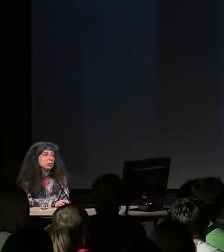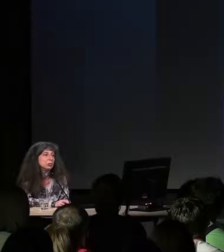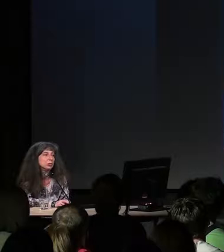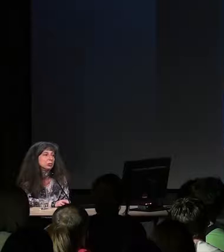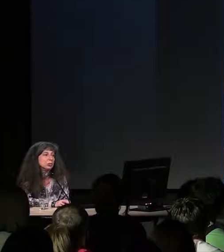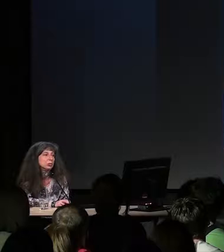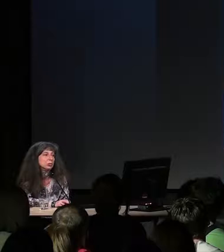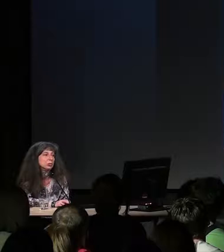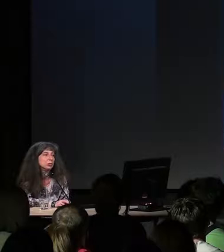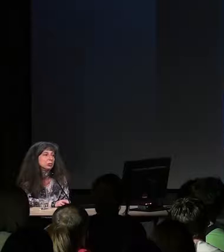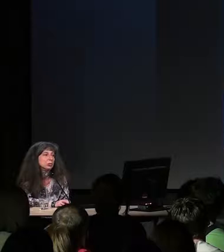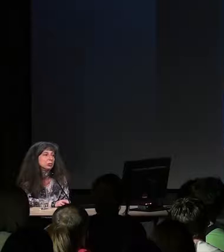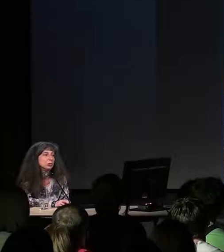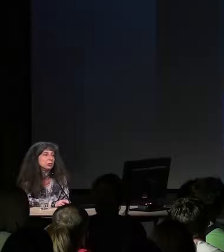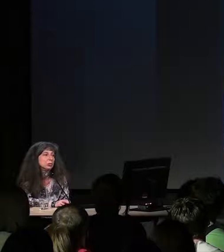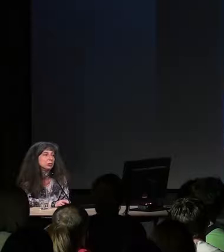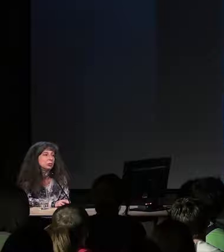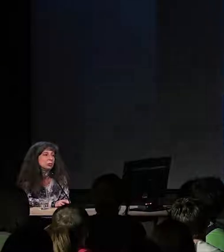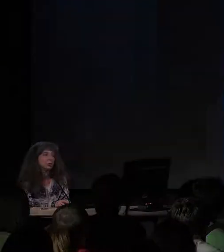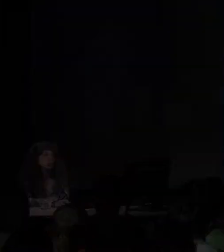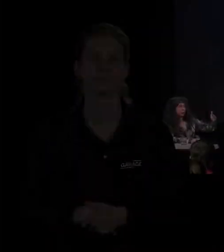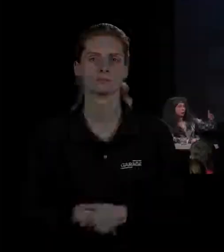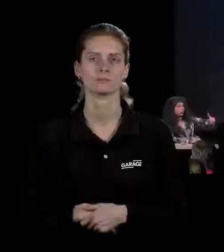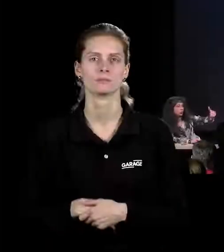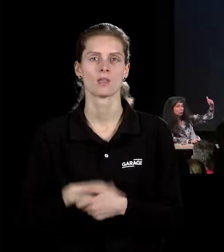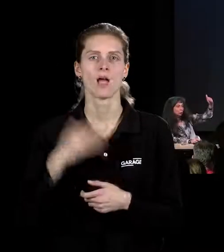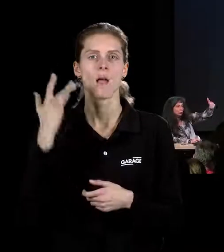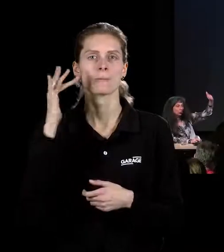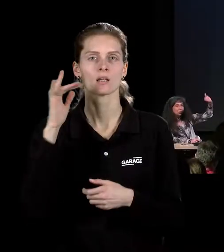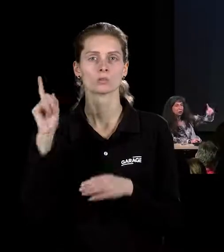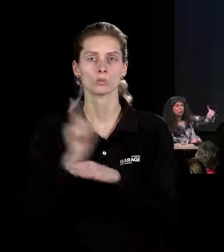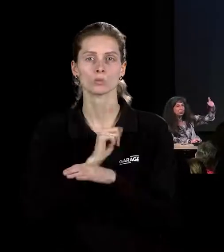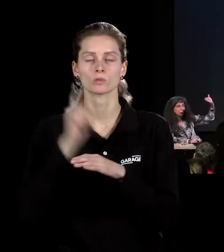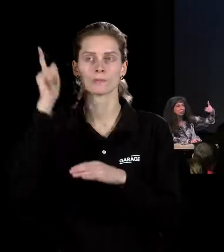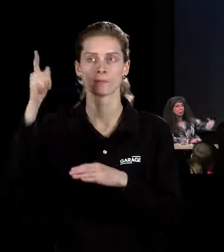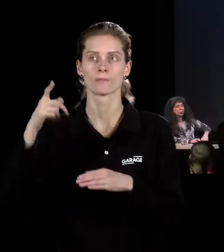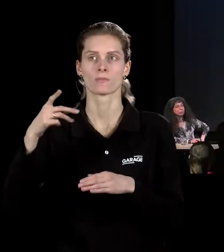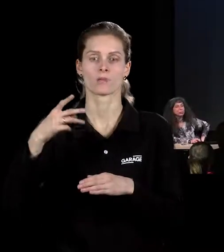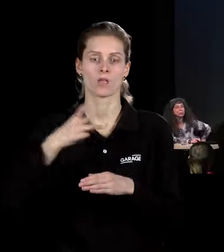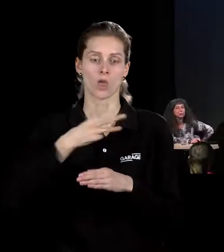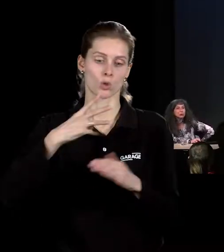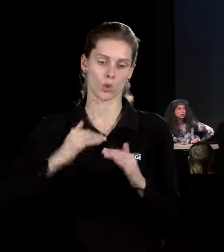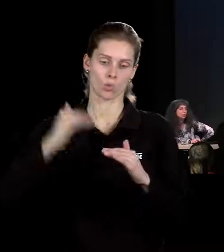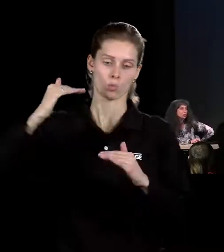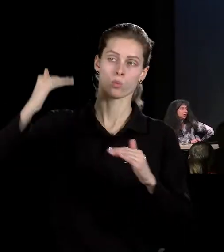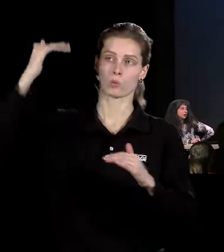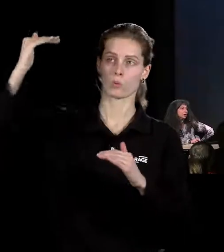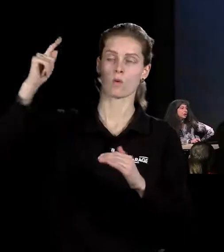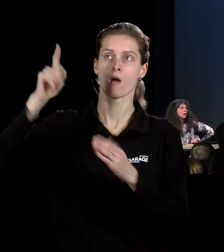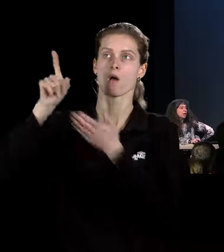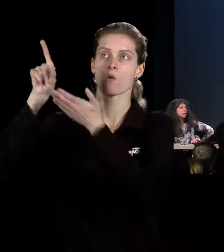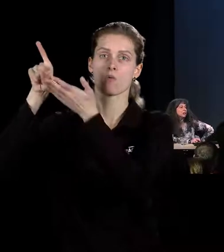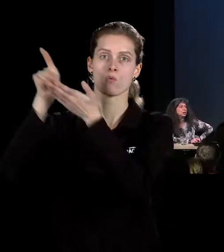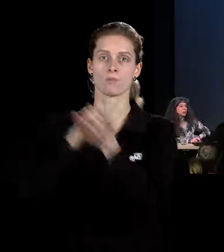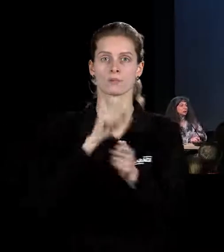божеств, также расположенных рядами и друг над другом. Самую вот эту трехэтажную, трехуровневую композицию, которую он